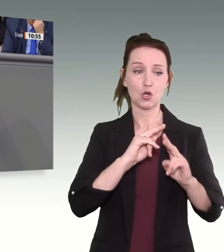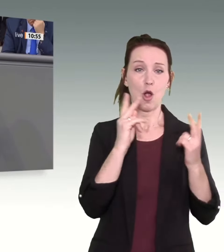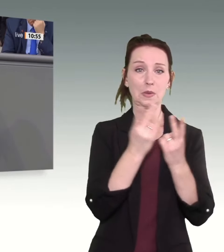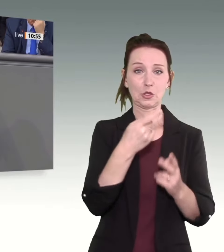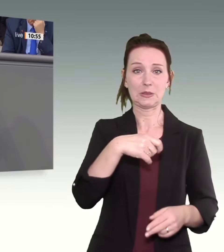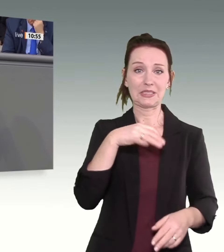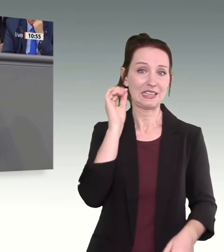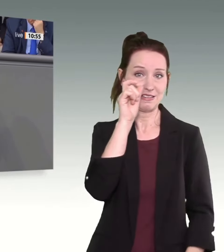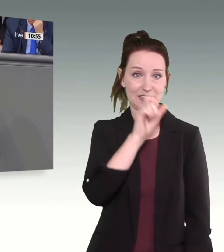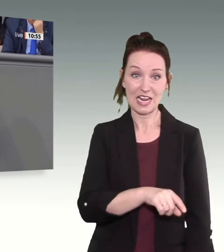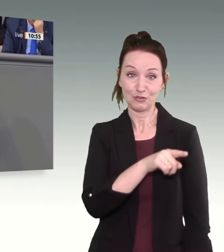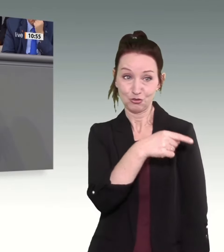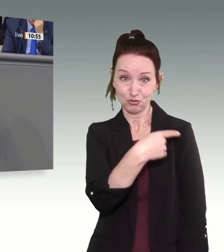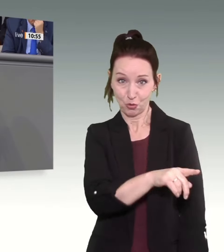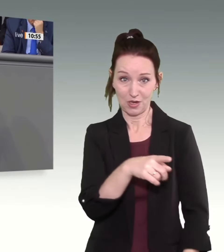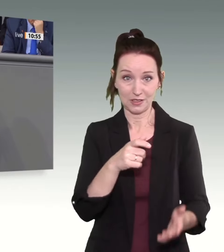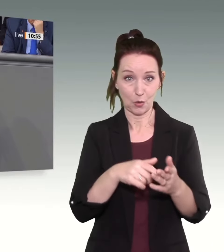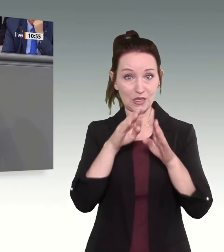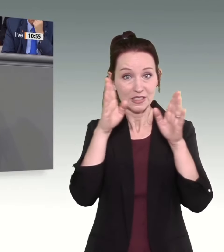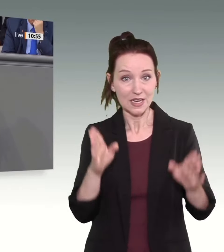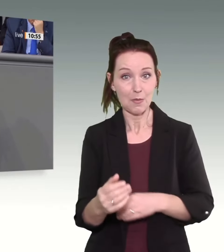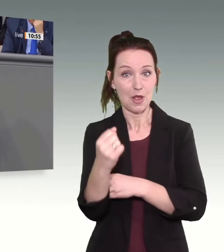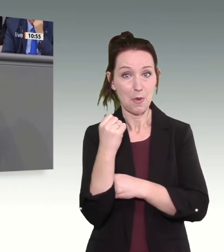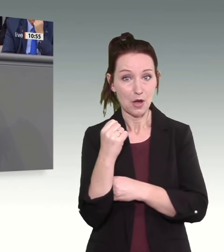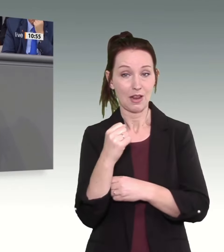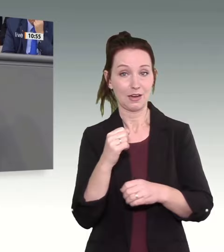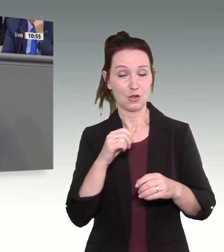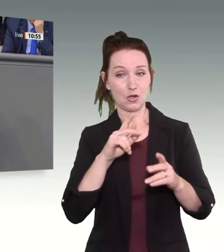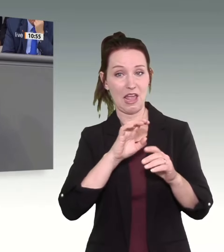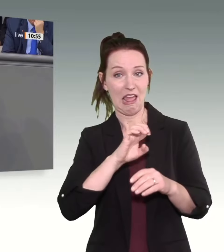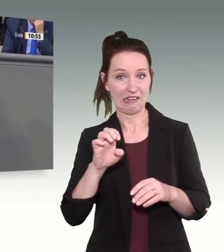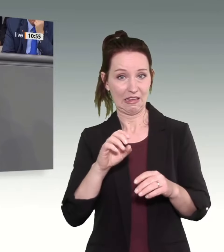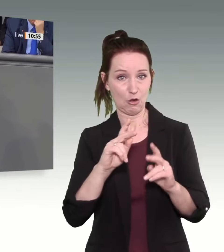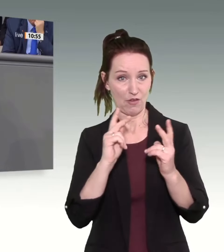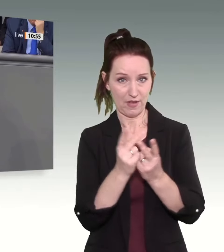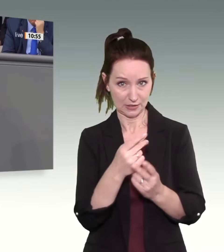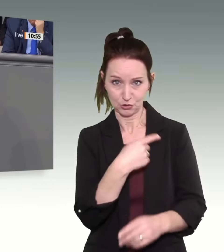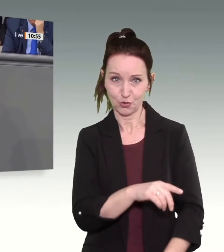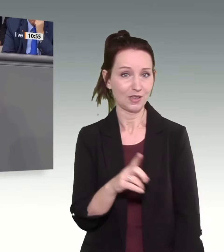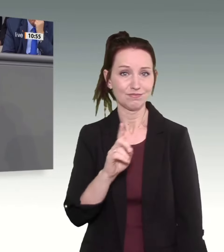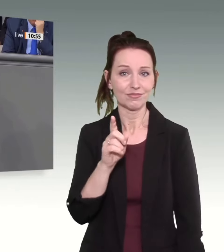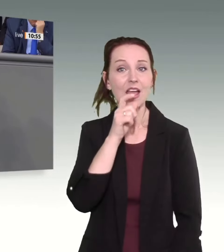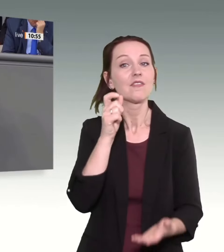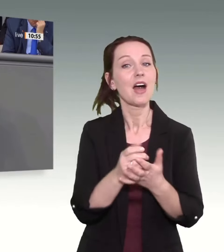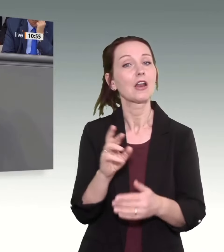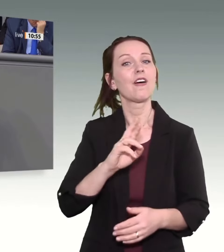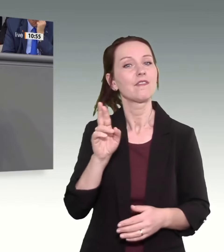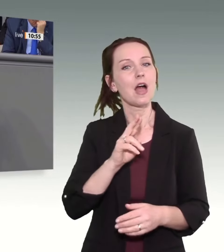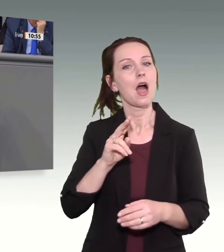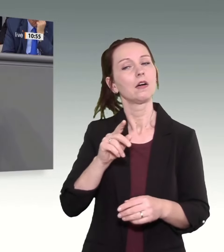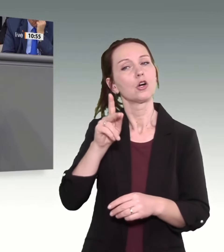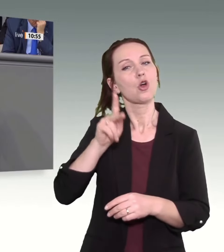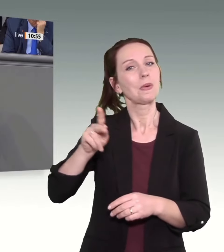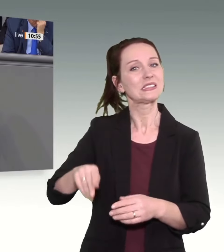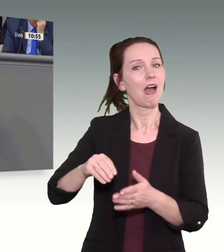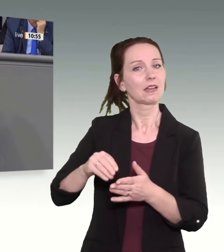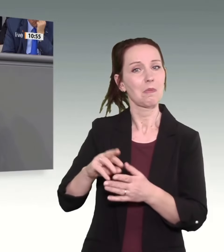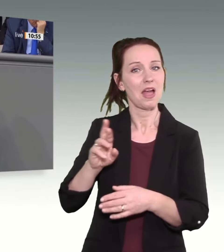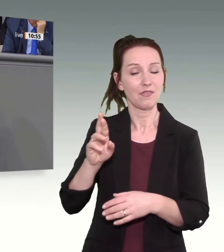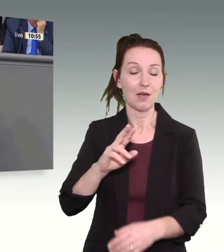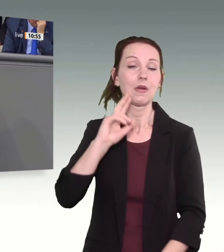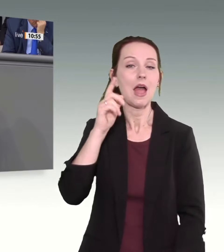hat denn letztendlich die Verantwortung getragen als Kommissare? Das war Herr Dimmansmann und die linksliberale Somsen, meine Damen und Herren. Wer hat